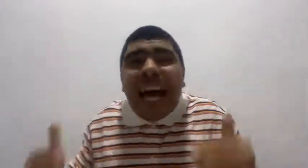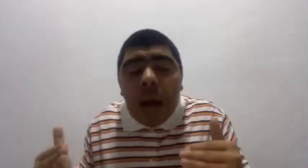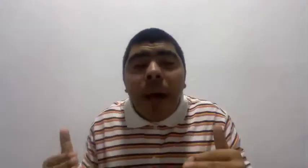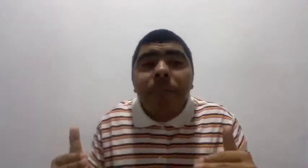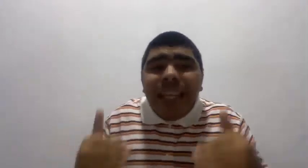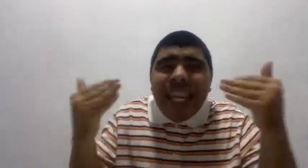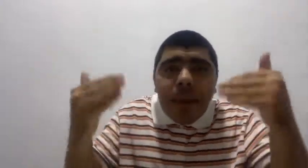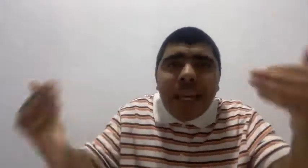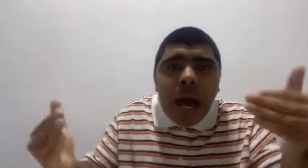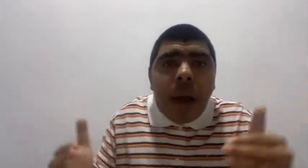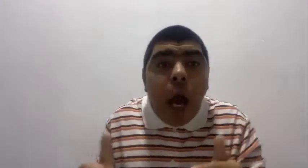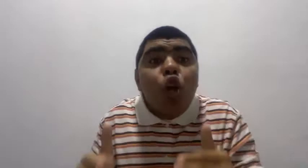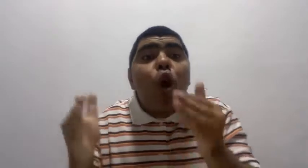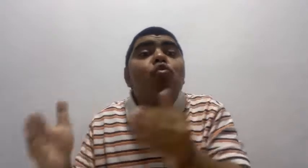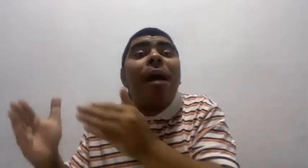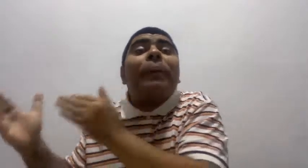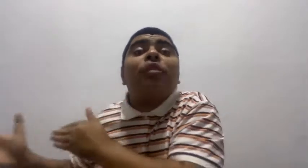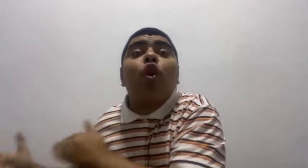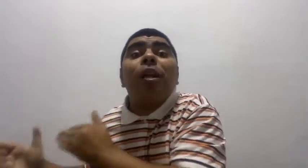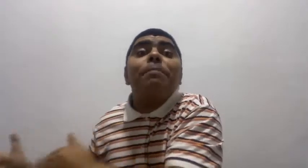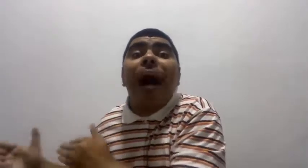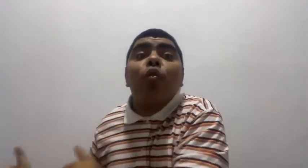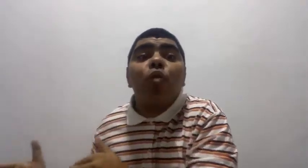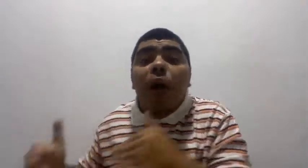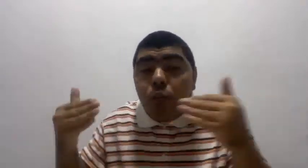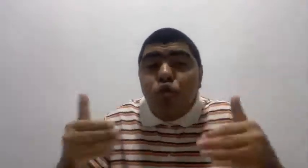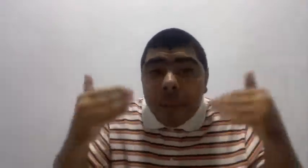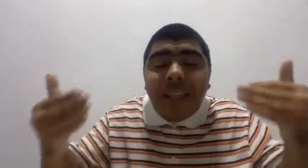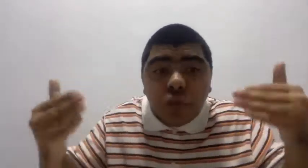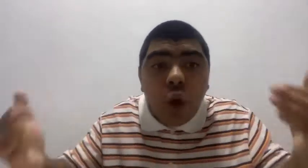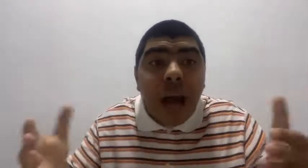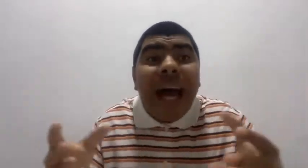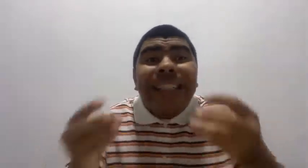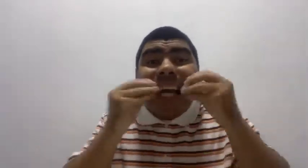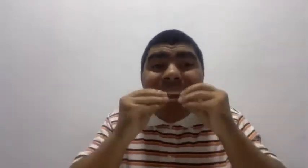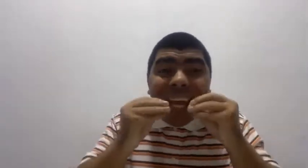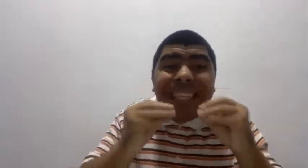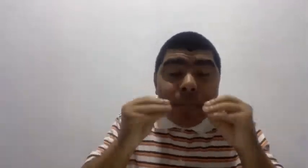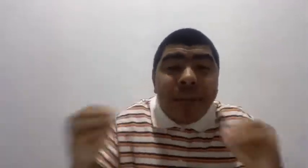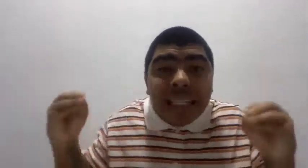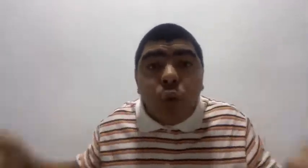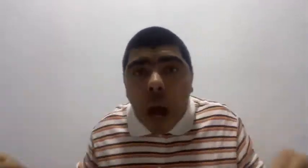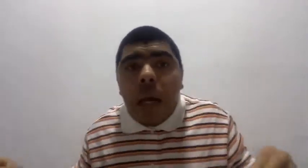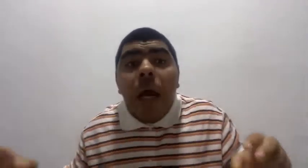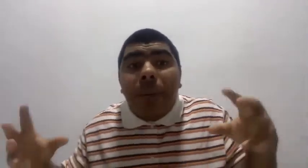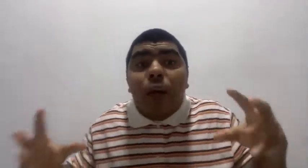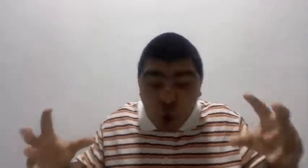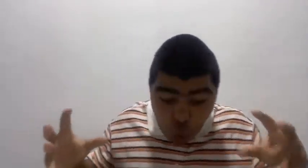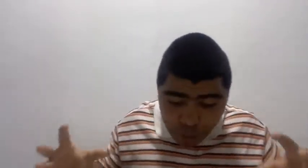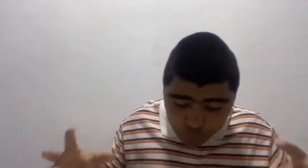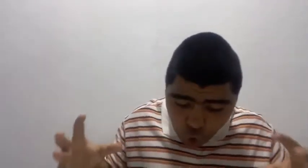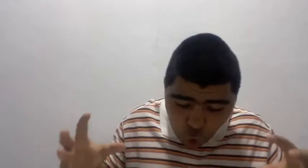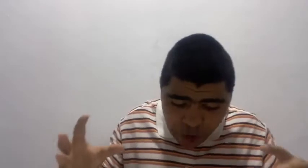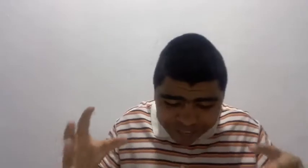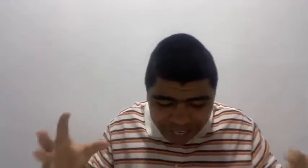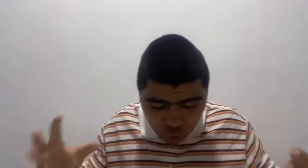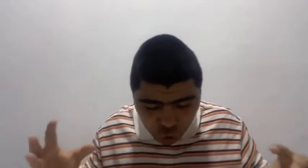pensaba y hablaba como una persona inmadura, como una persona de leche espiritual. Pero cuando yo alcancé,